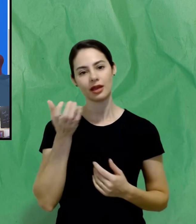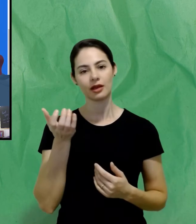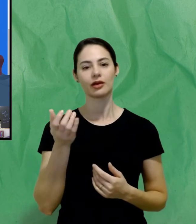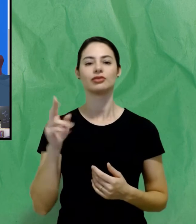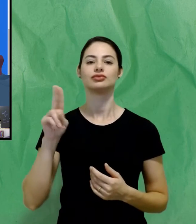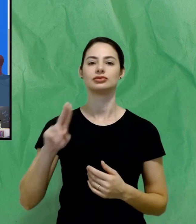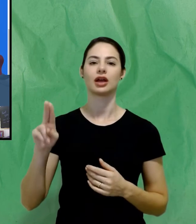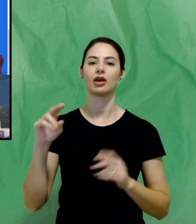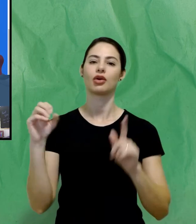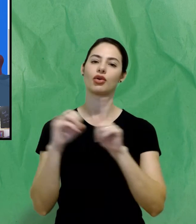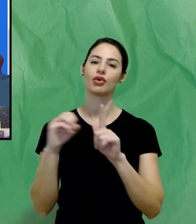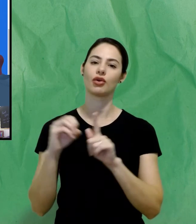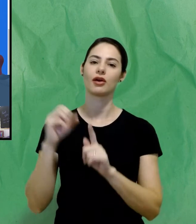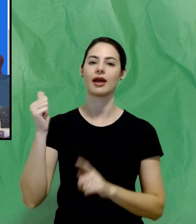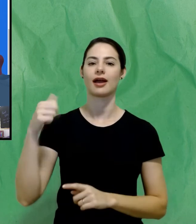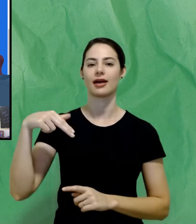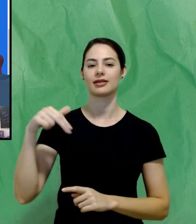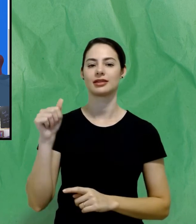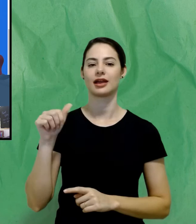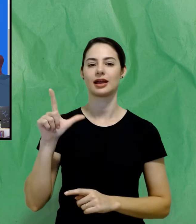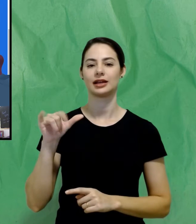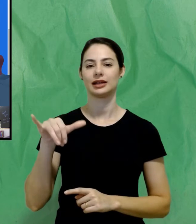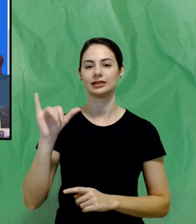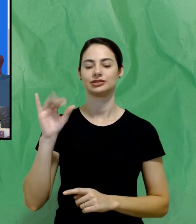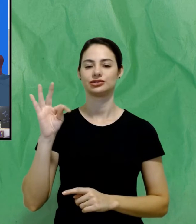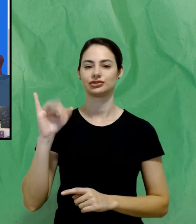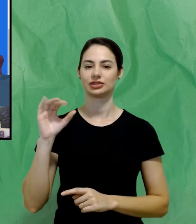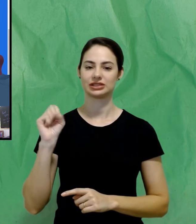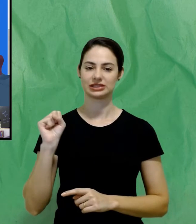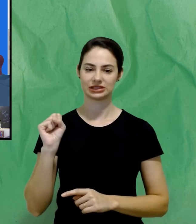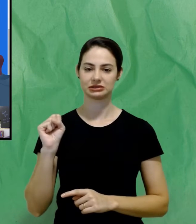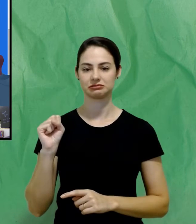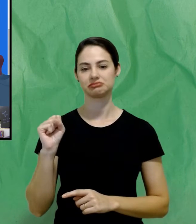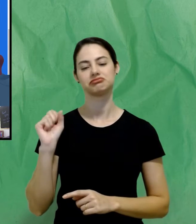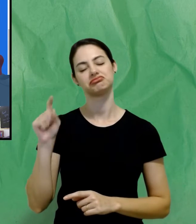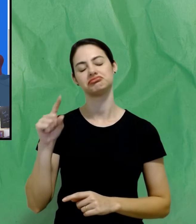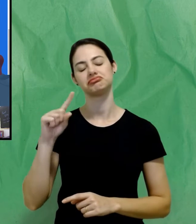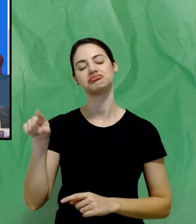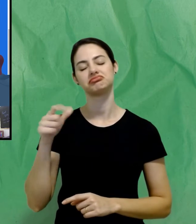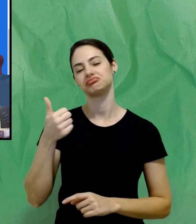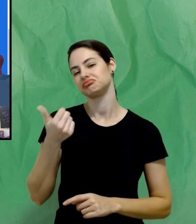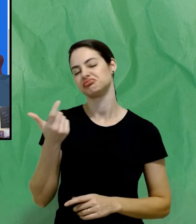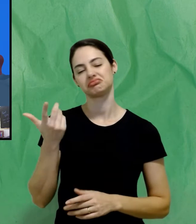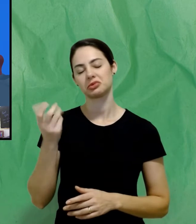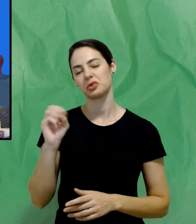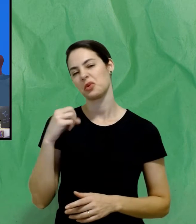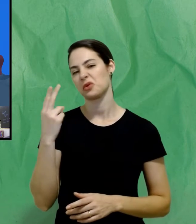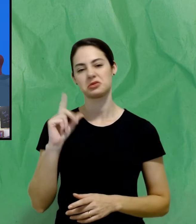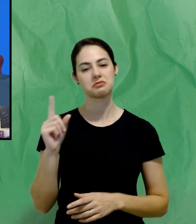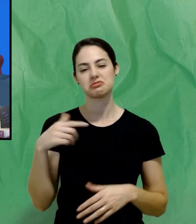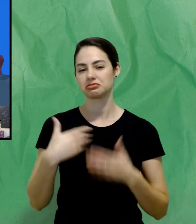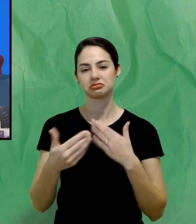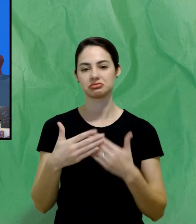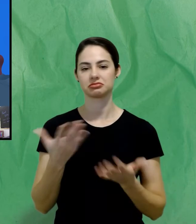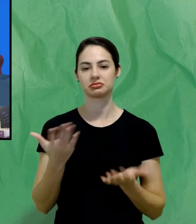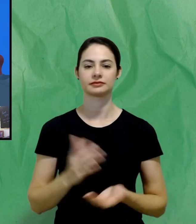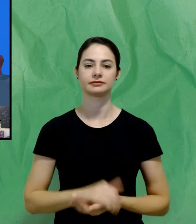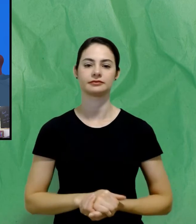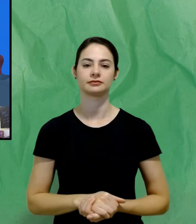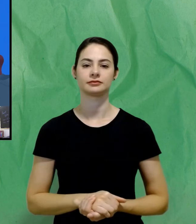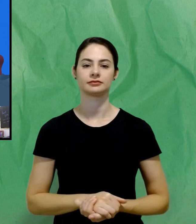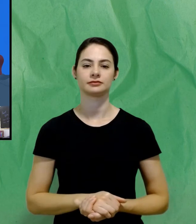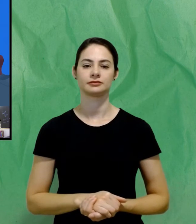Google Analytics, né? Ativar ele para o projeto. Vocês podem deixar marcado ou não, tanto faz. Eu vou só continuar